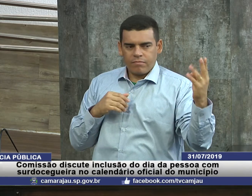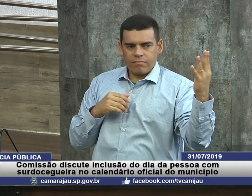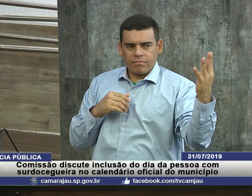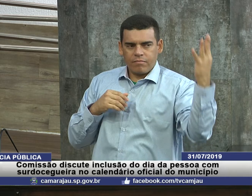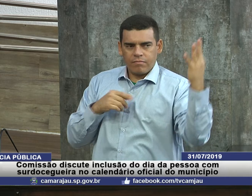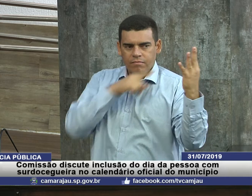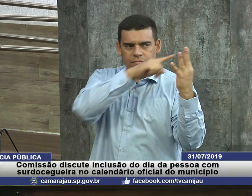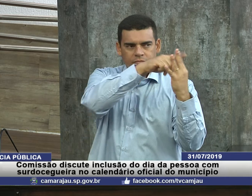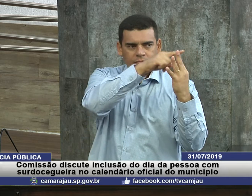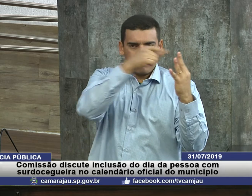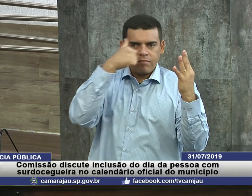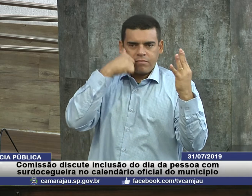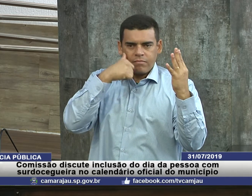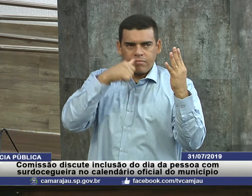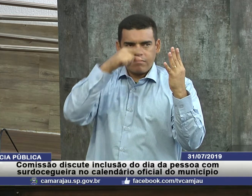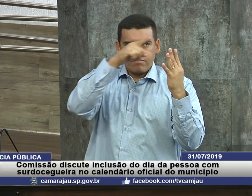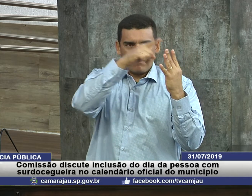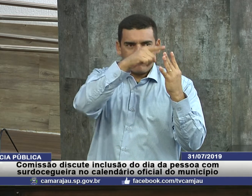prazer para nada na vida.